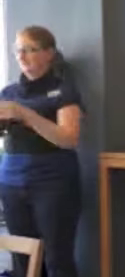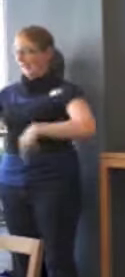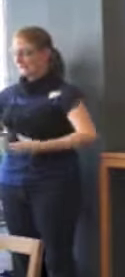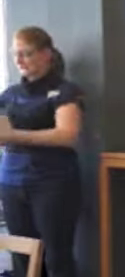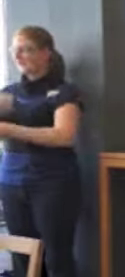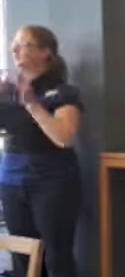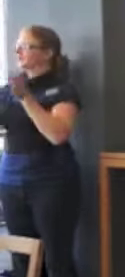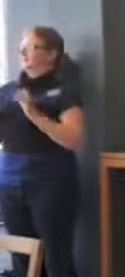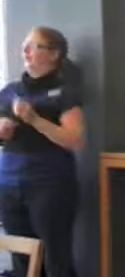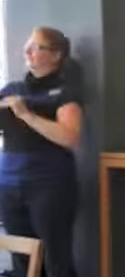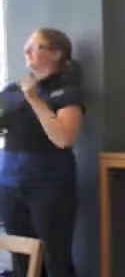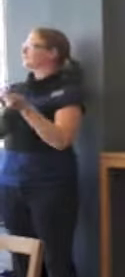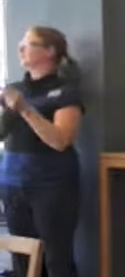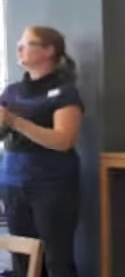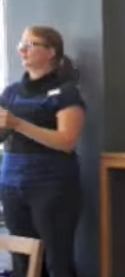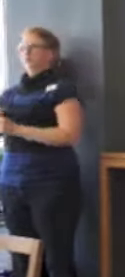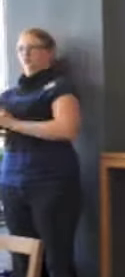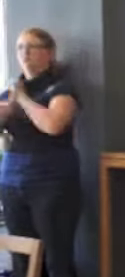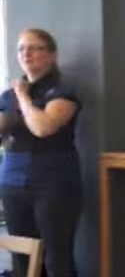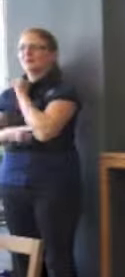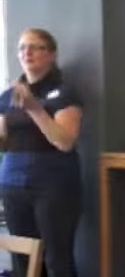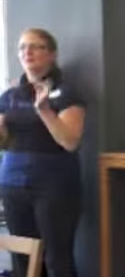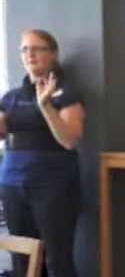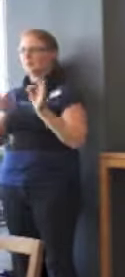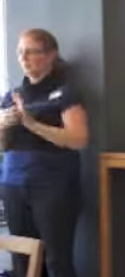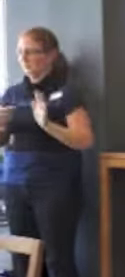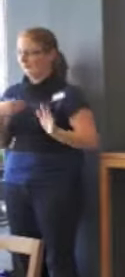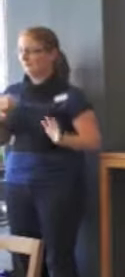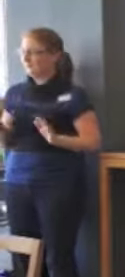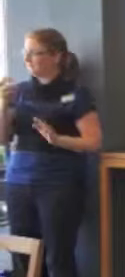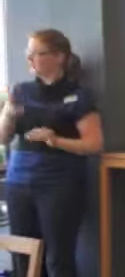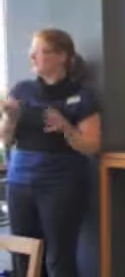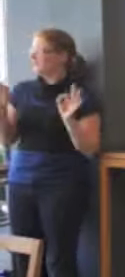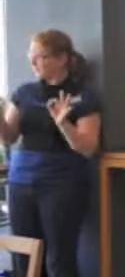hur vi ska hantera såna här nya modeller. För vi är ju